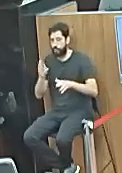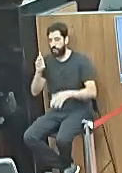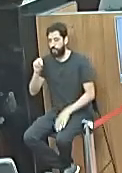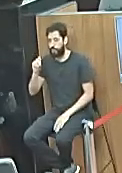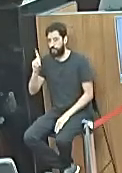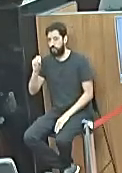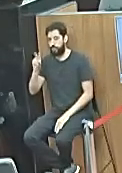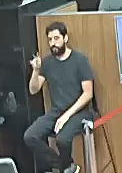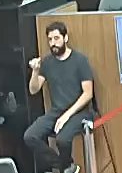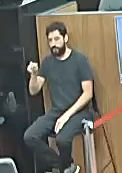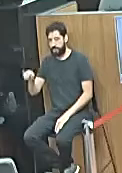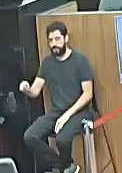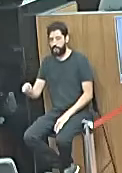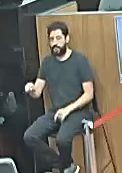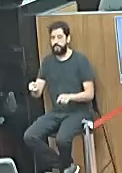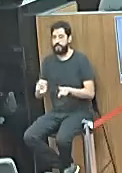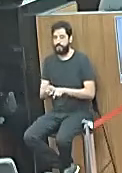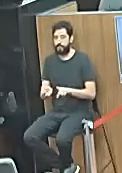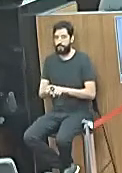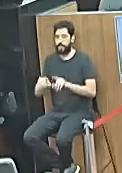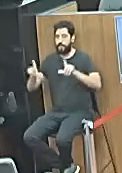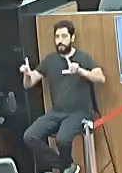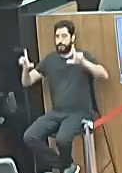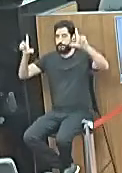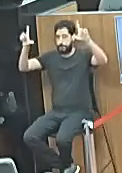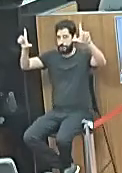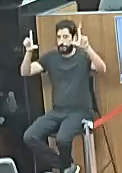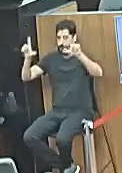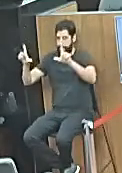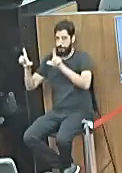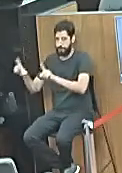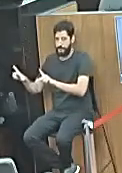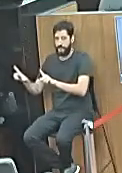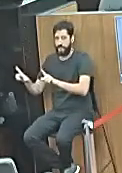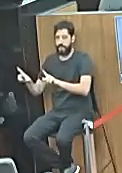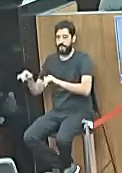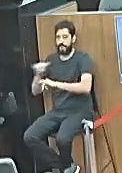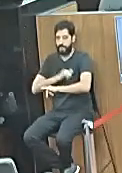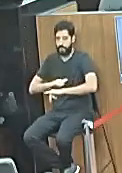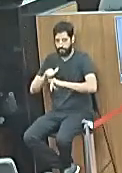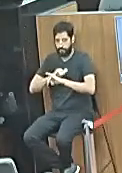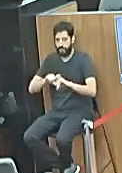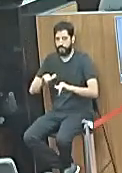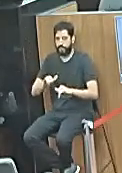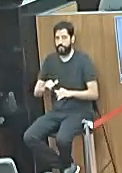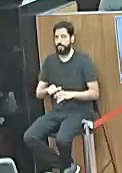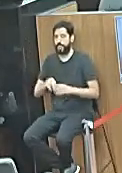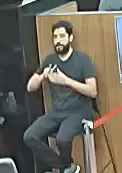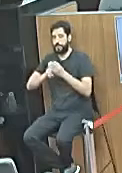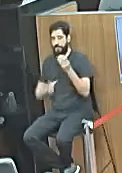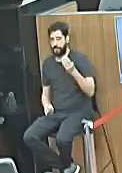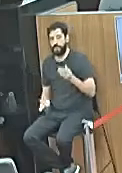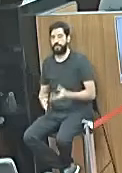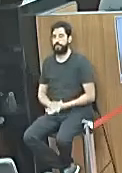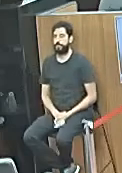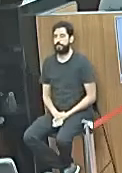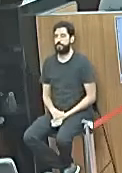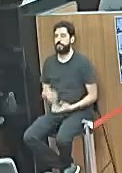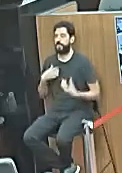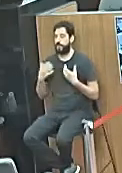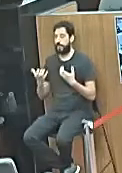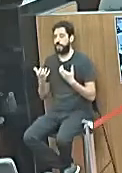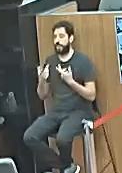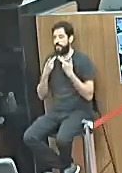e a tentação de placas de sinalização turística rodoviária e atrativos placas brilho bilingues nem eu queria deputado é